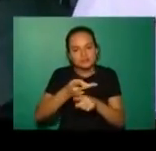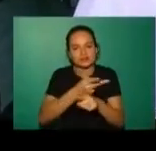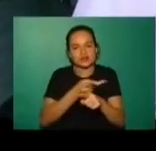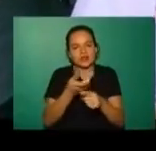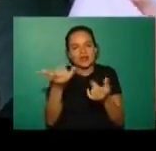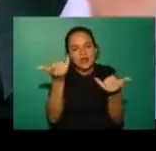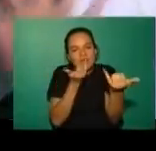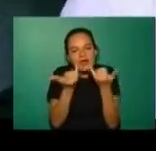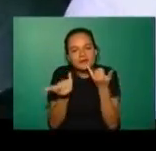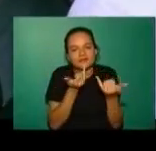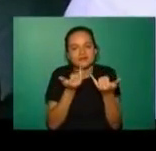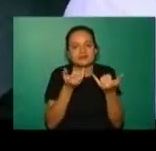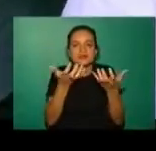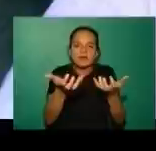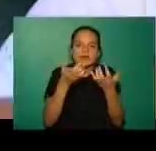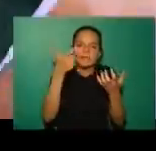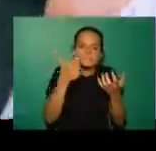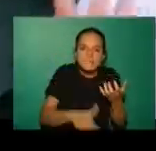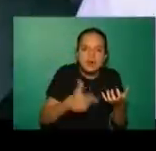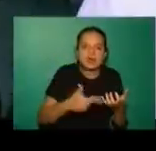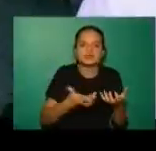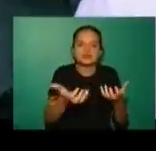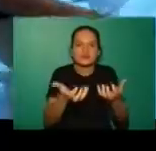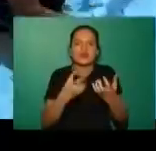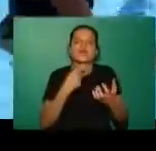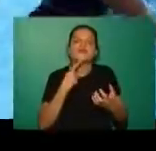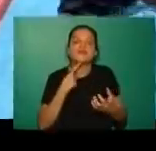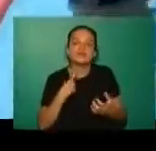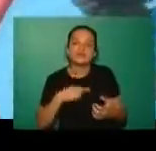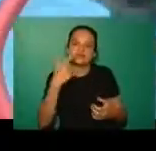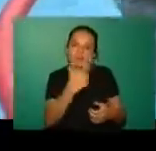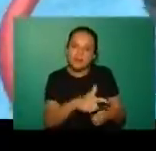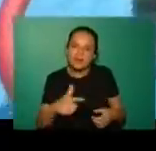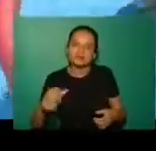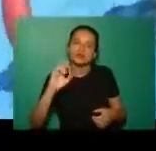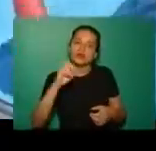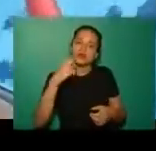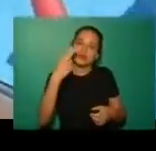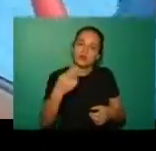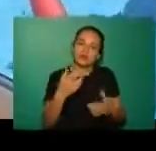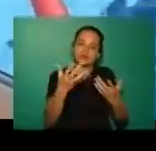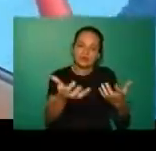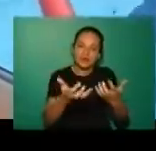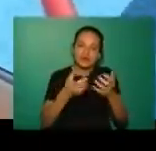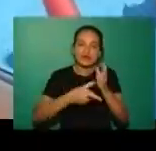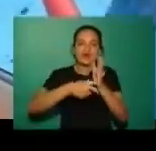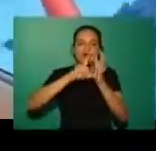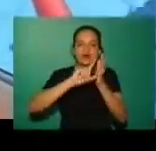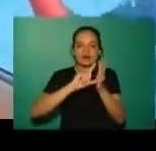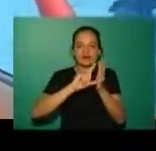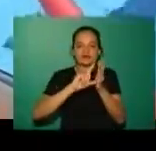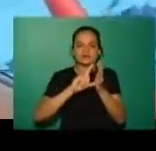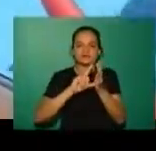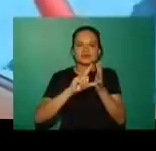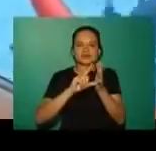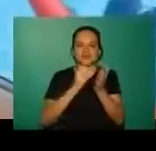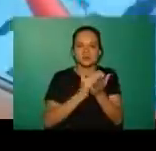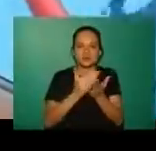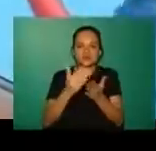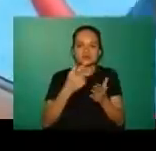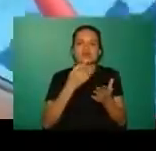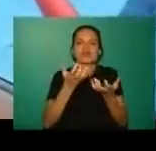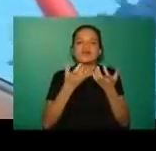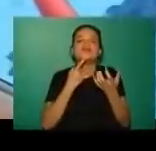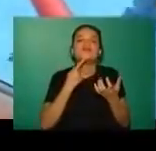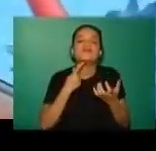me dizer que eles querem mais, que eles estão satisfeitos ou que eles querem, antes de começar, ir para aquela atividade.